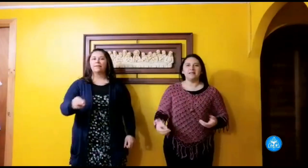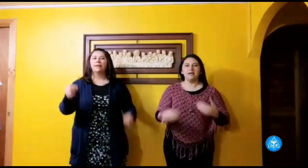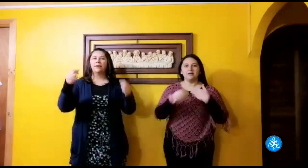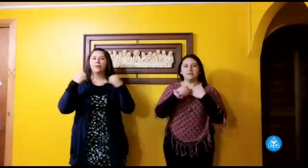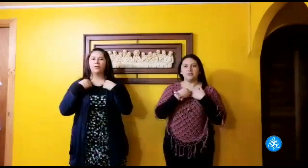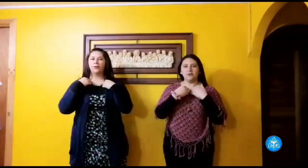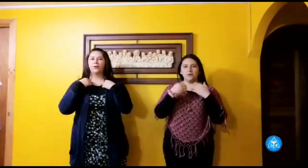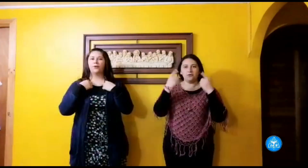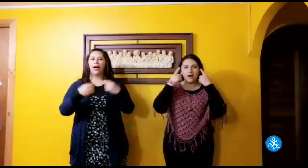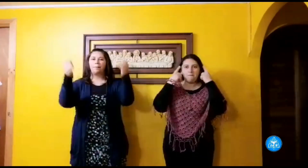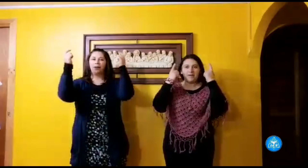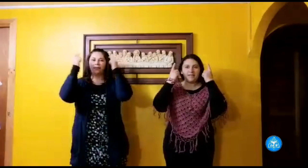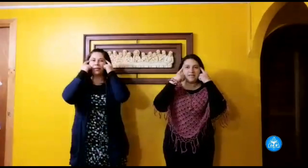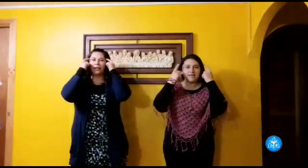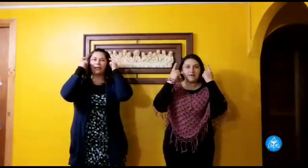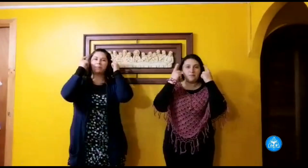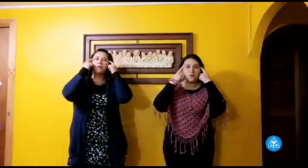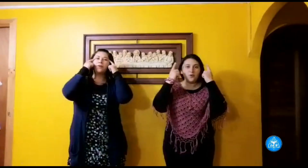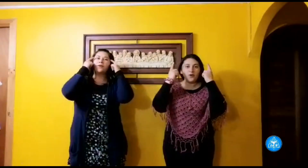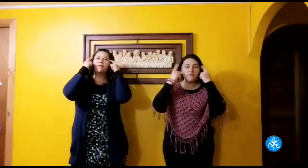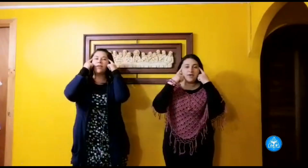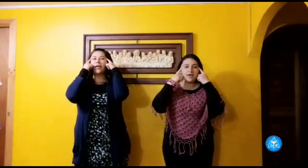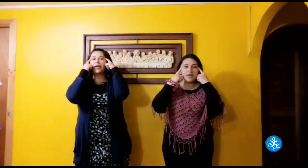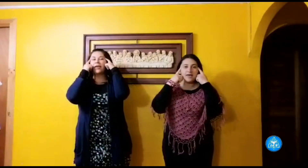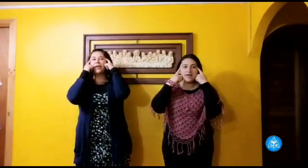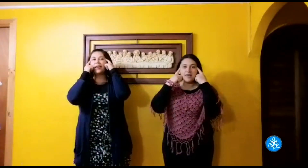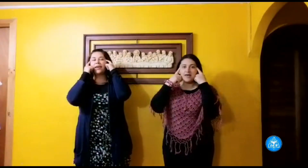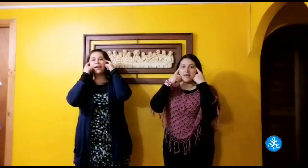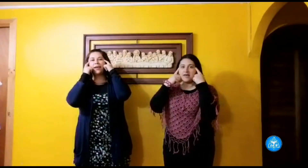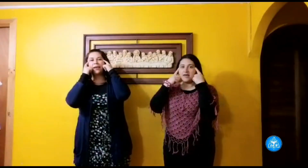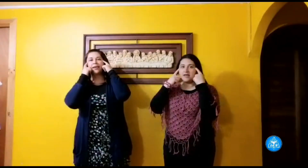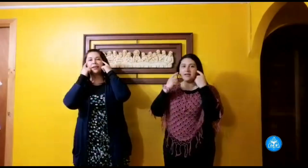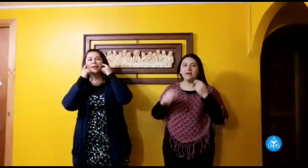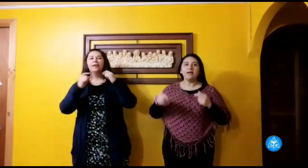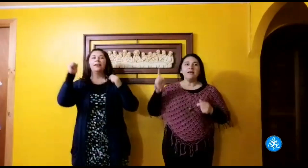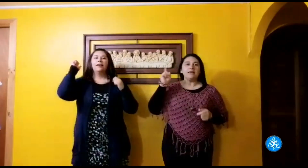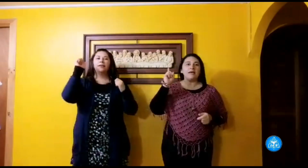solas yo aprendí muy bien.